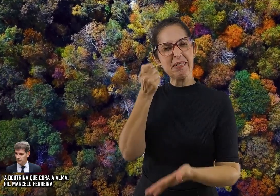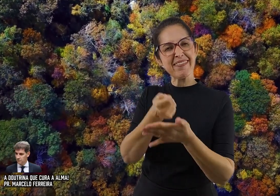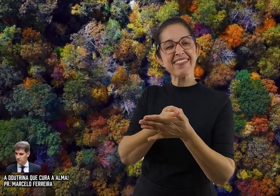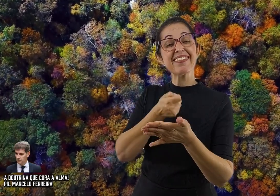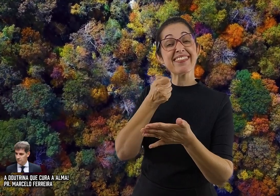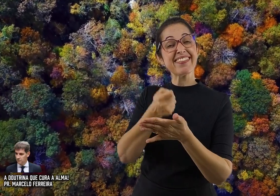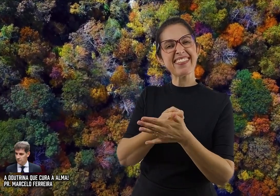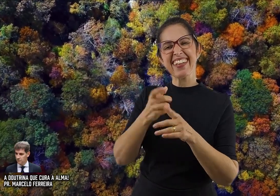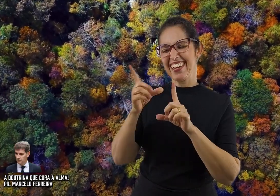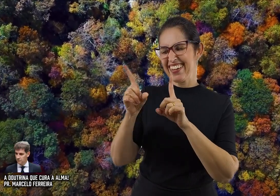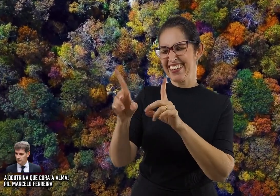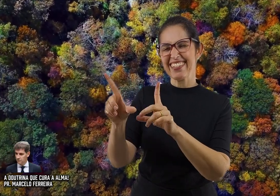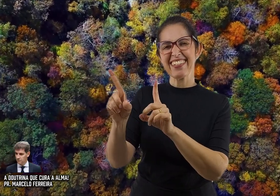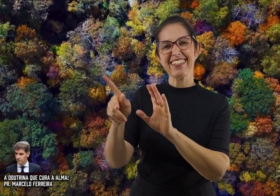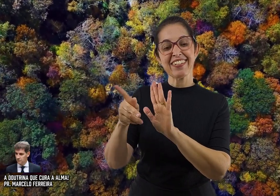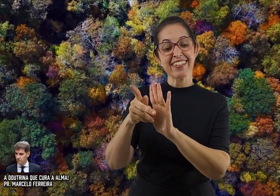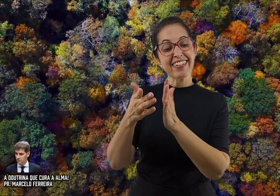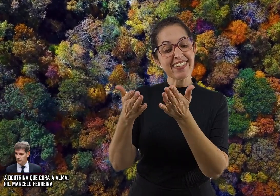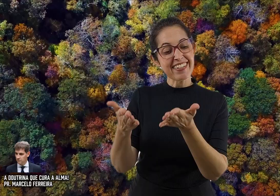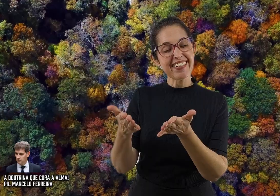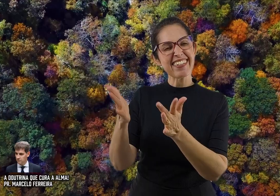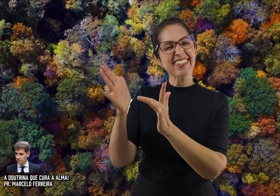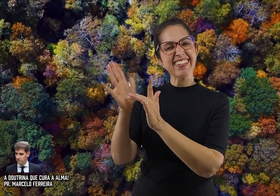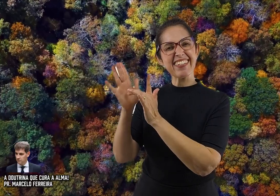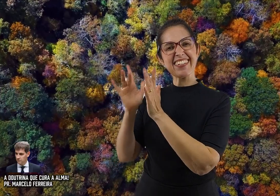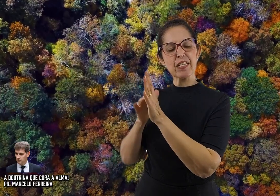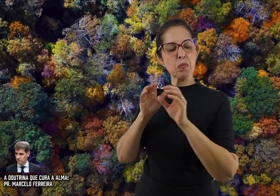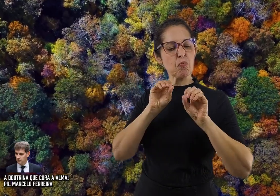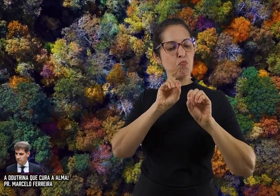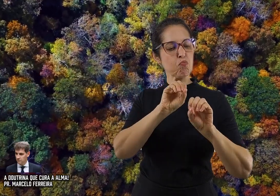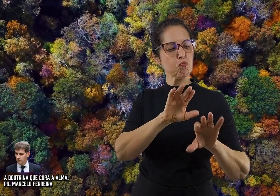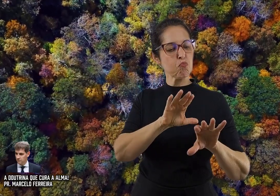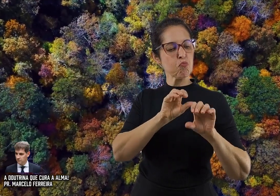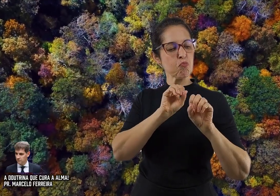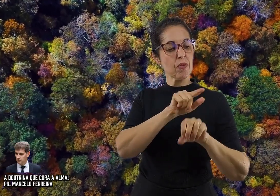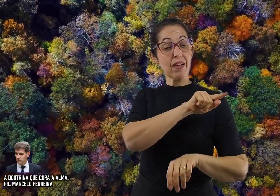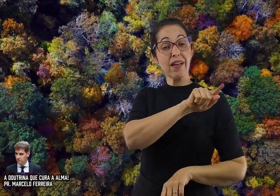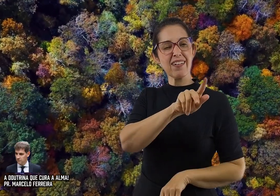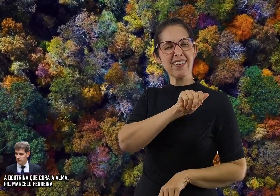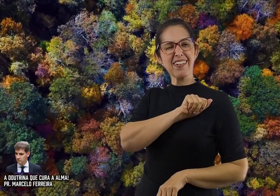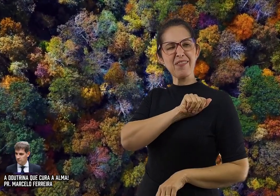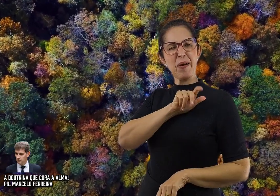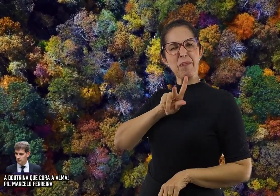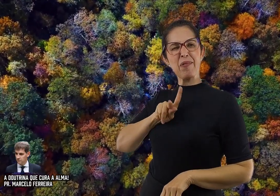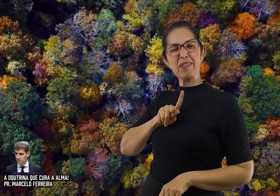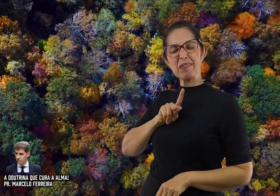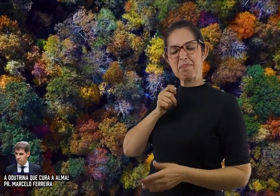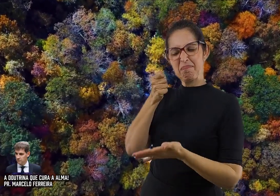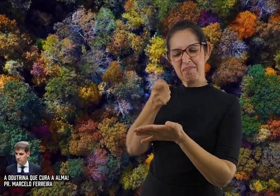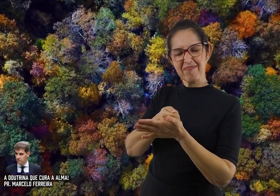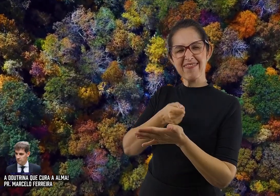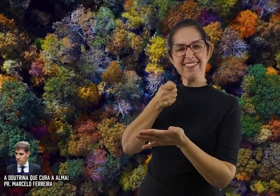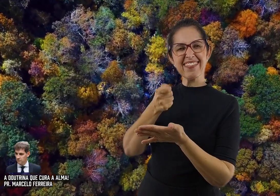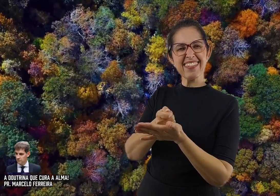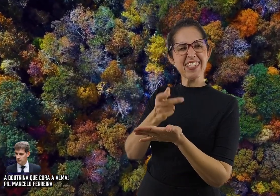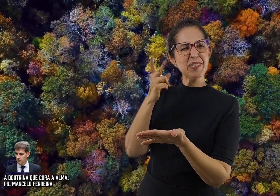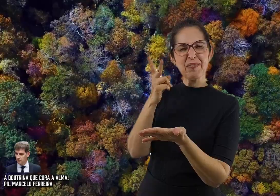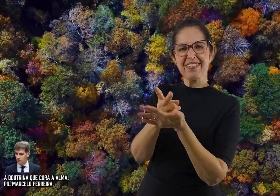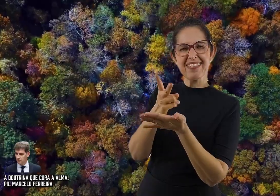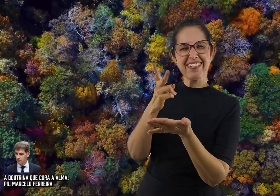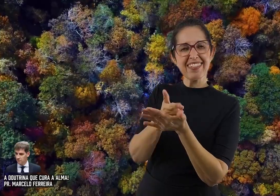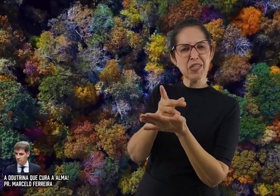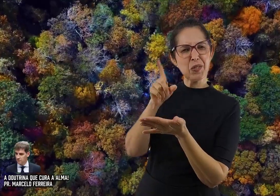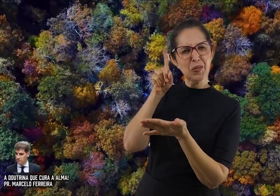apóstolos é a doutrina que Jesus ensinou para eles. Então, e a igreja todos os dias perseverava na doutrina